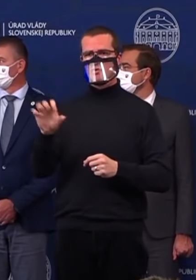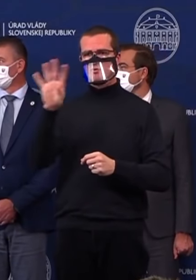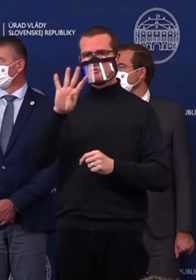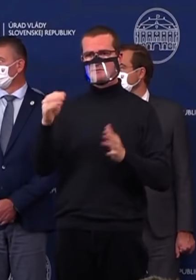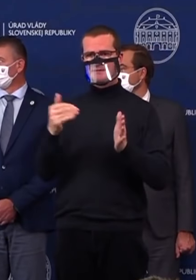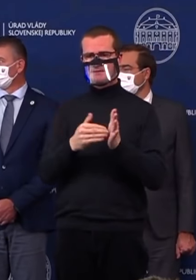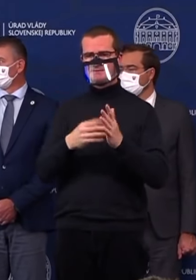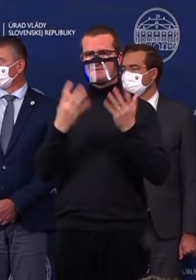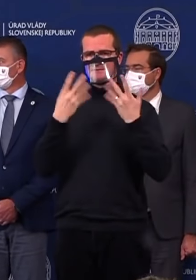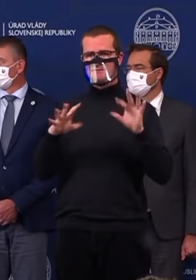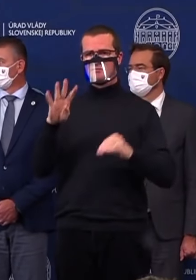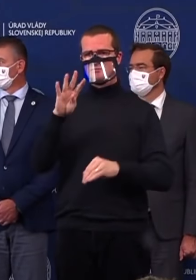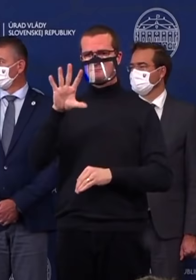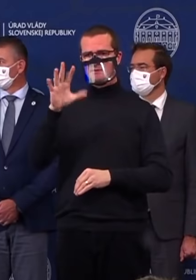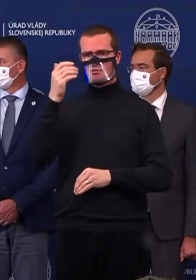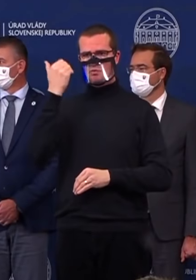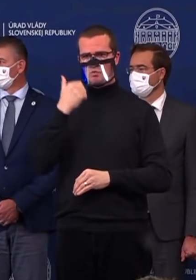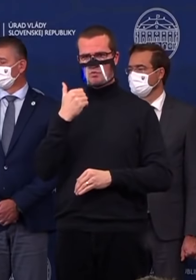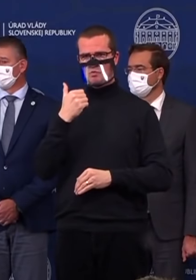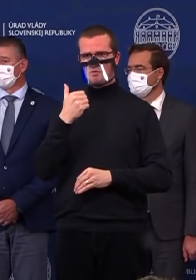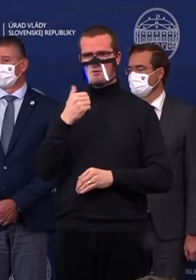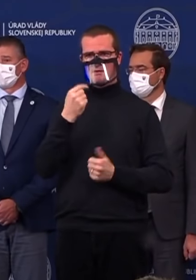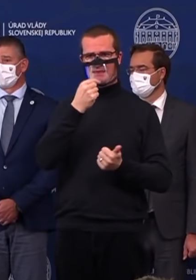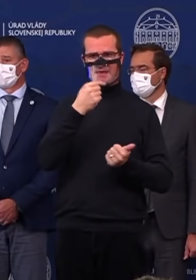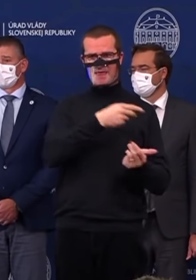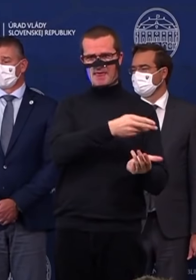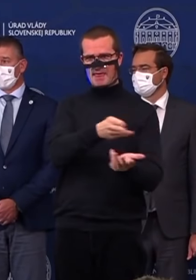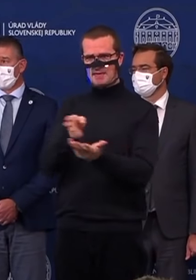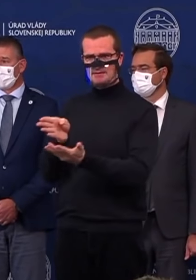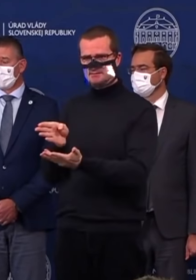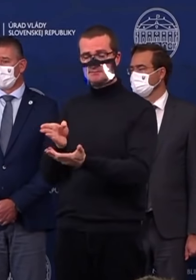140 945 ľudí.